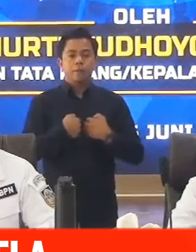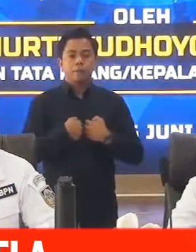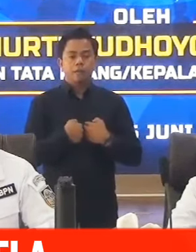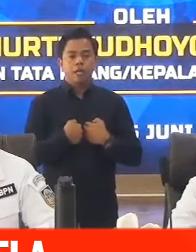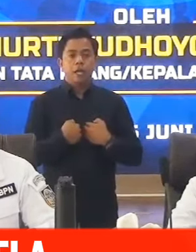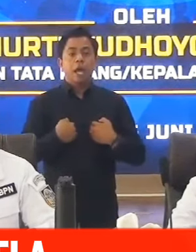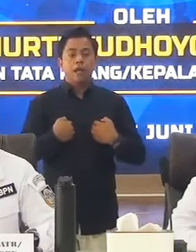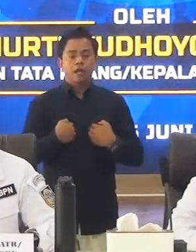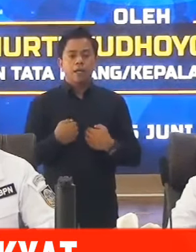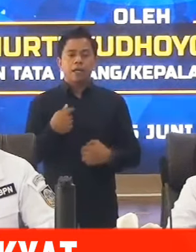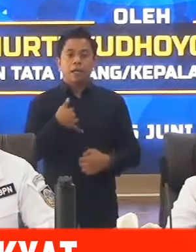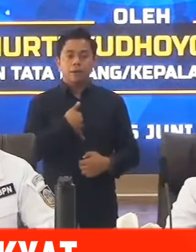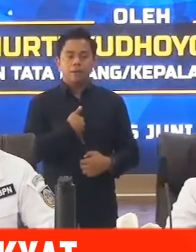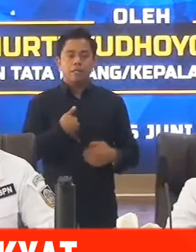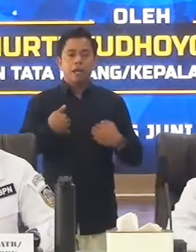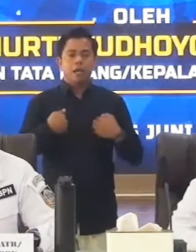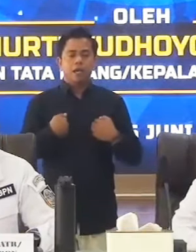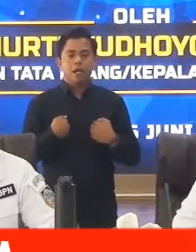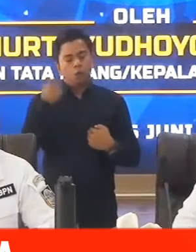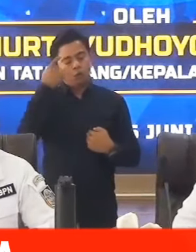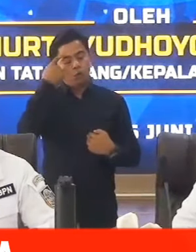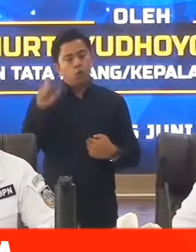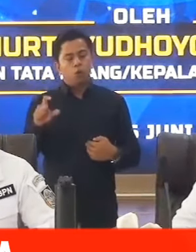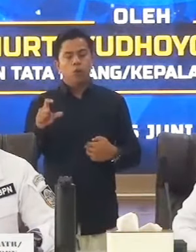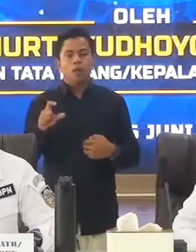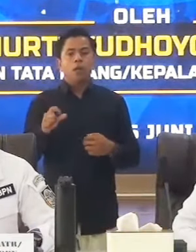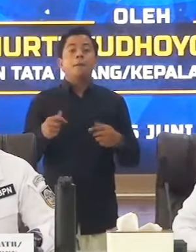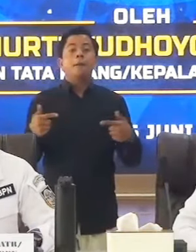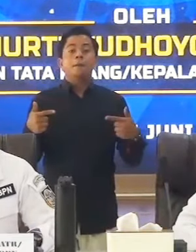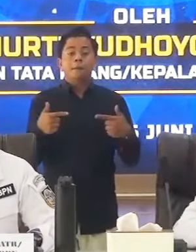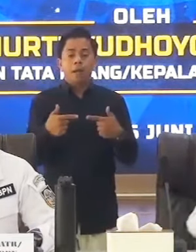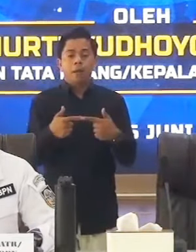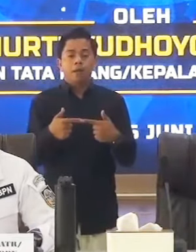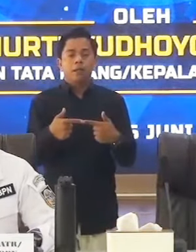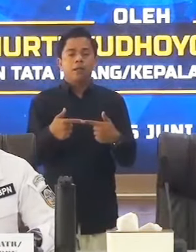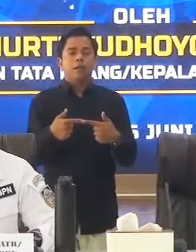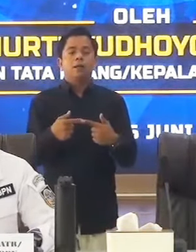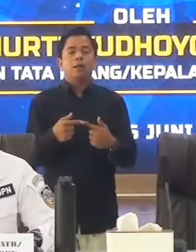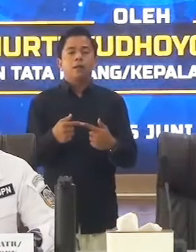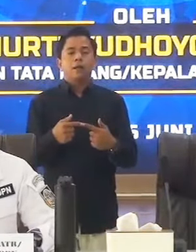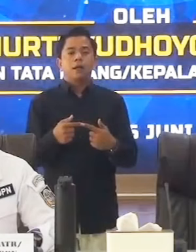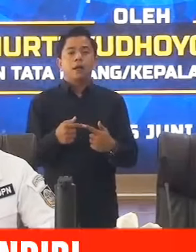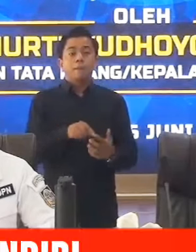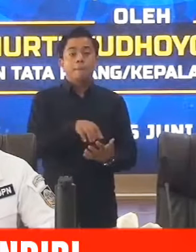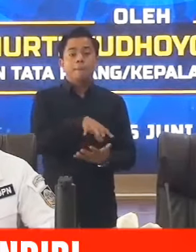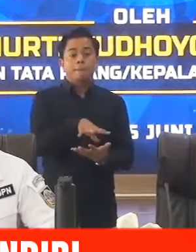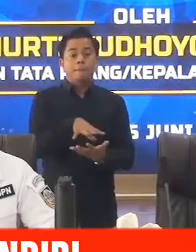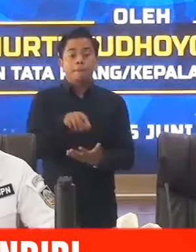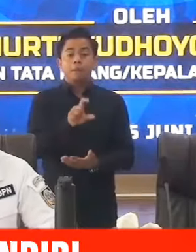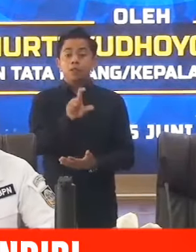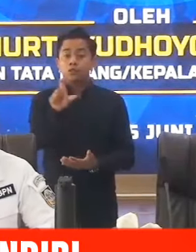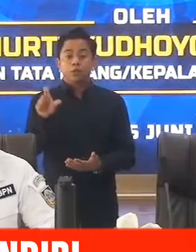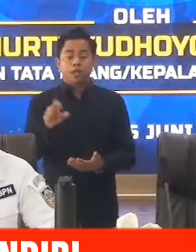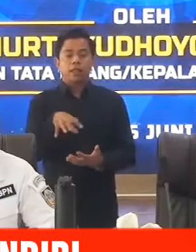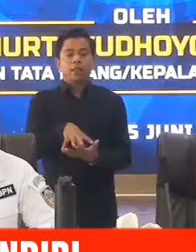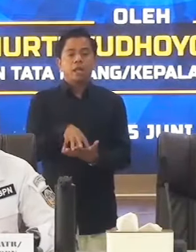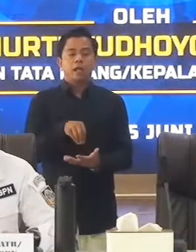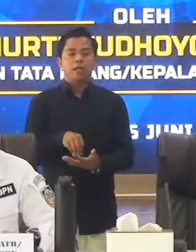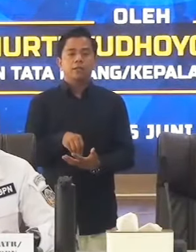untuk membela, melindungi rakyat. Siapapun dia, jika diperlakukan tidak adil di negerinya